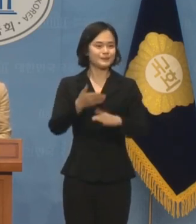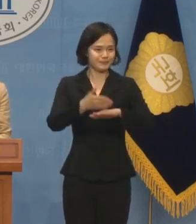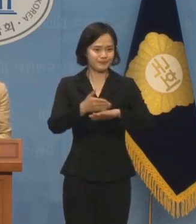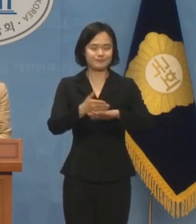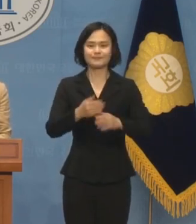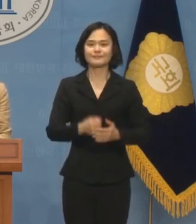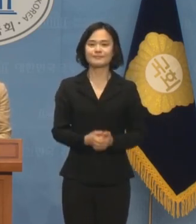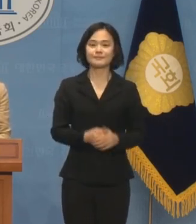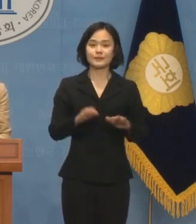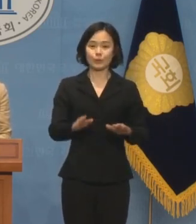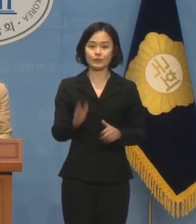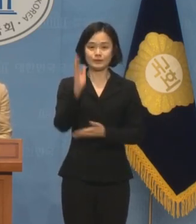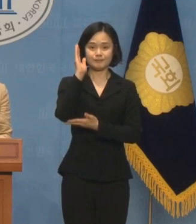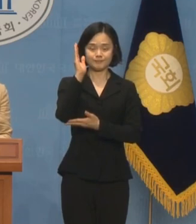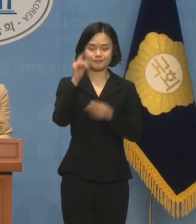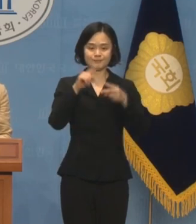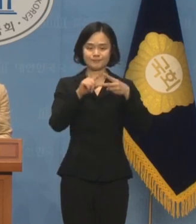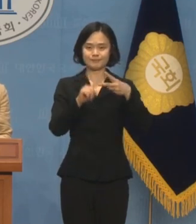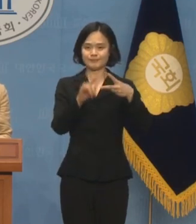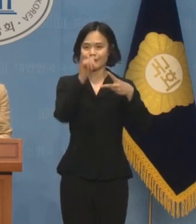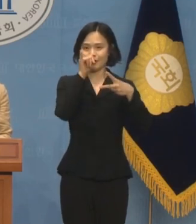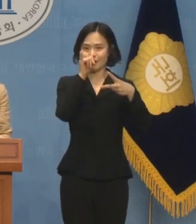브리핑 진행하도록